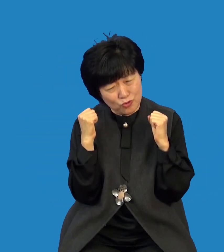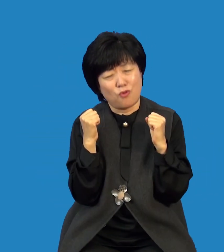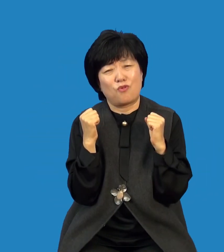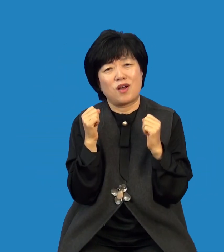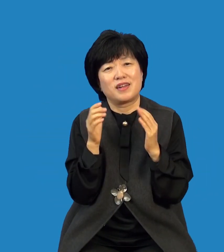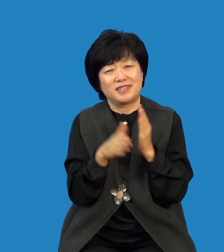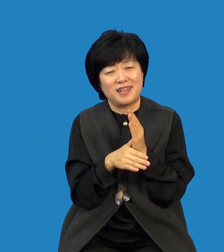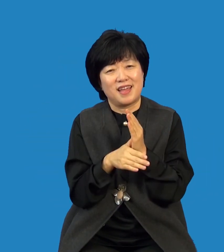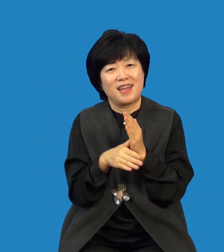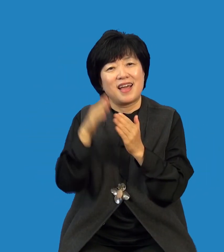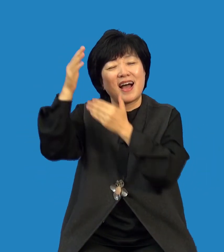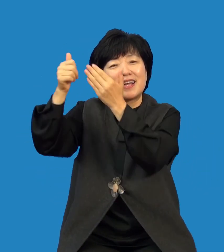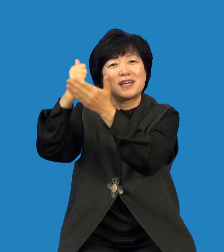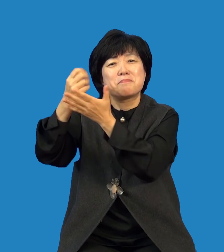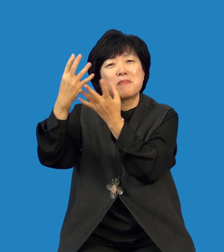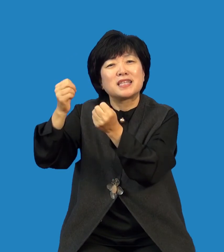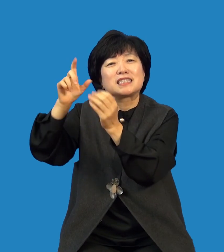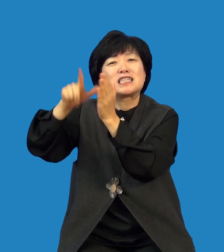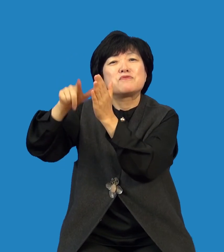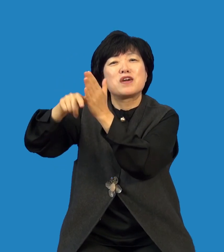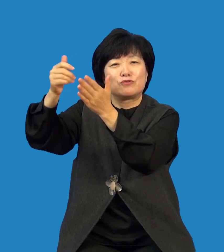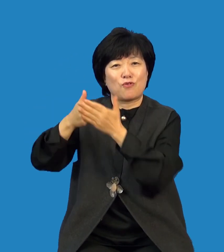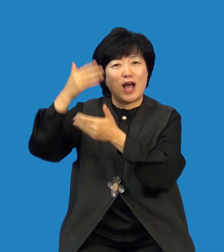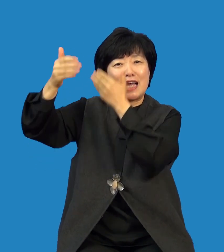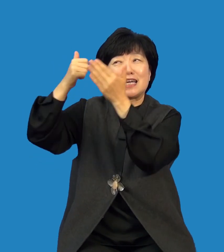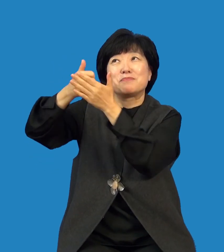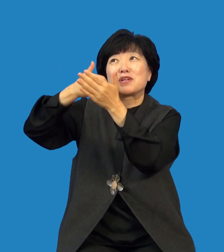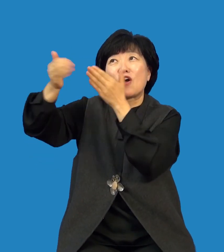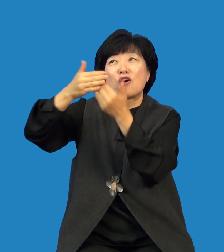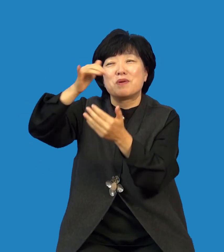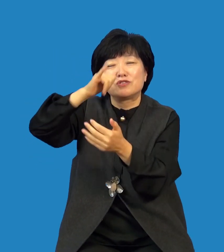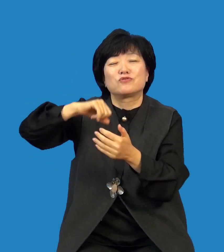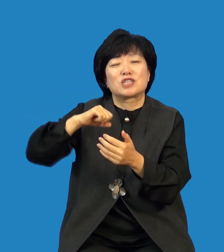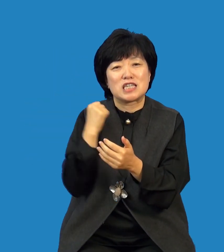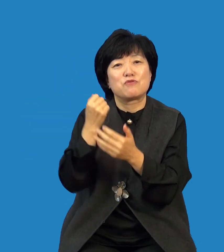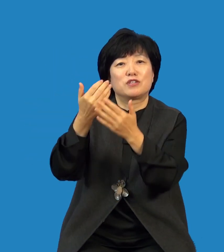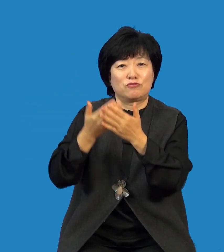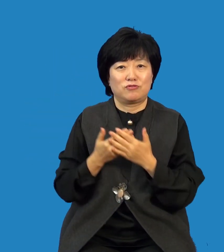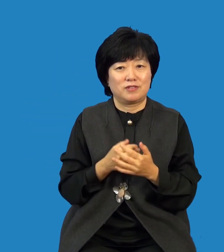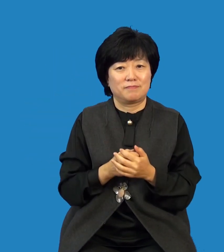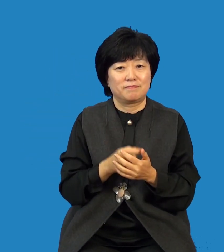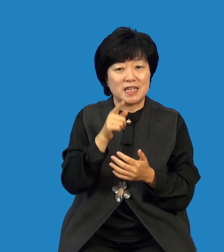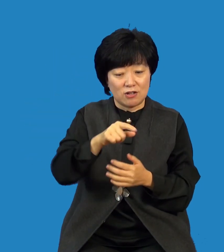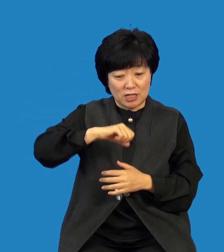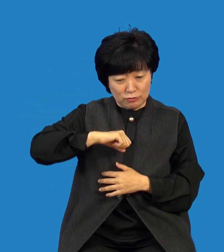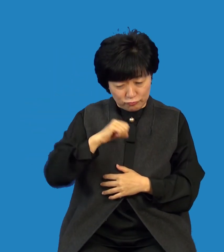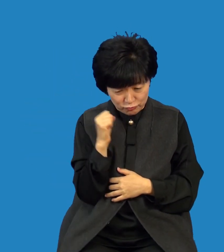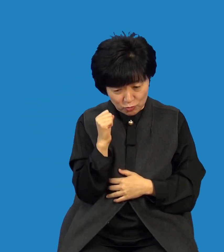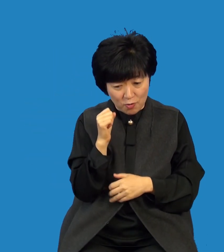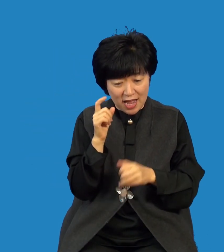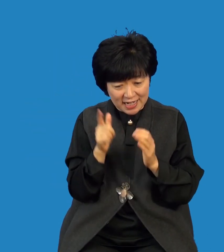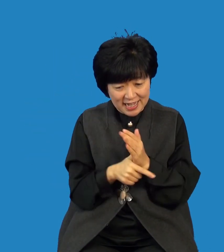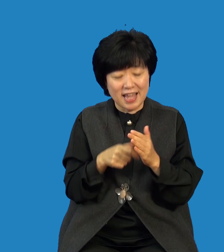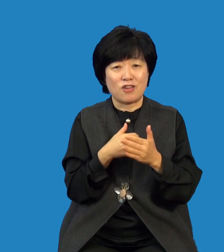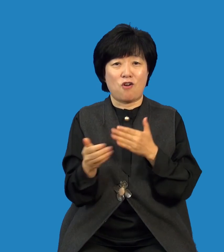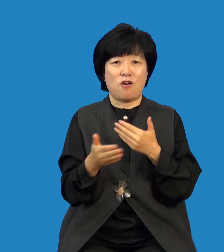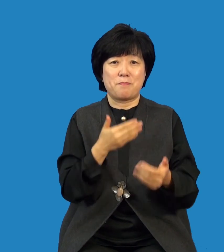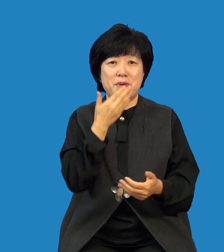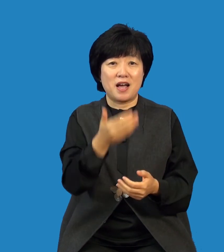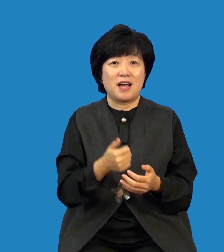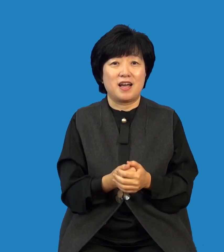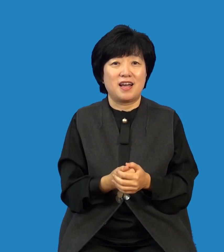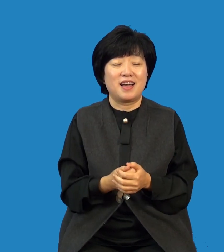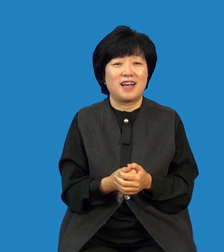우리에게 기회를 주세요. 하나님을 경험할 수 있는 기회들을 주시거든. 근데 이것은 순종을 해야만 경험이 돼요. 사람들은 그